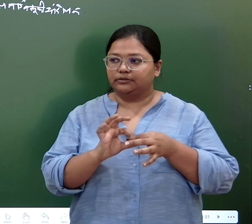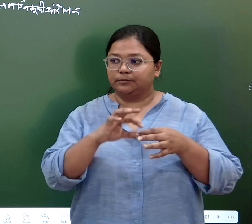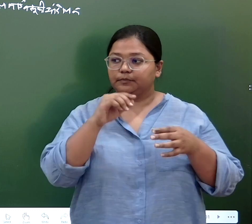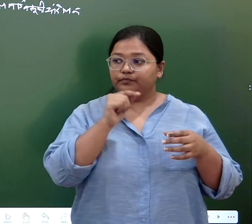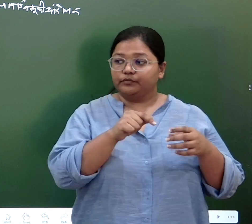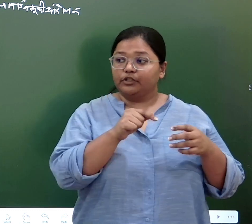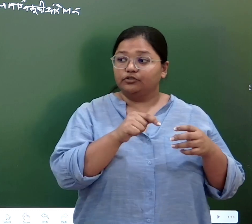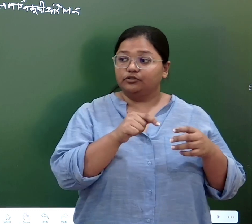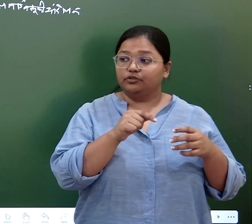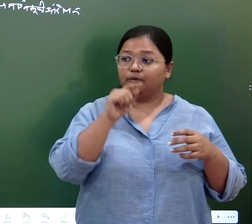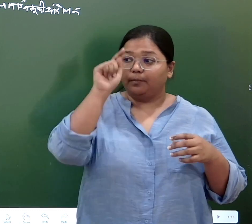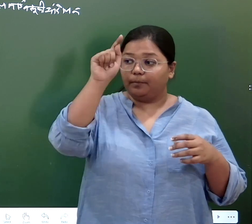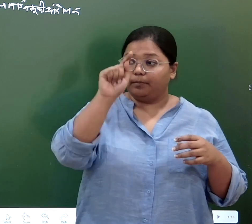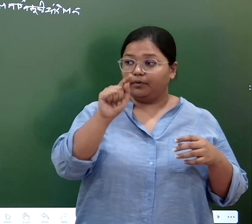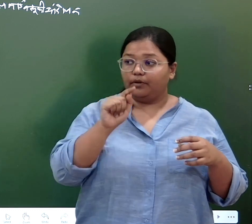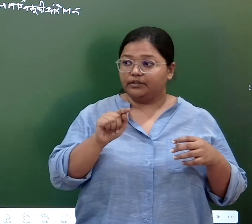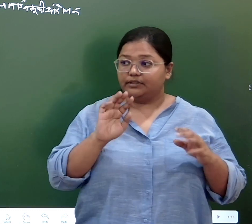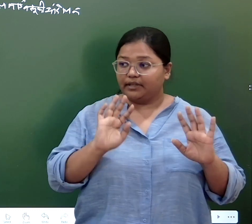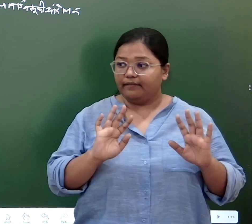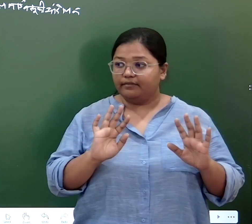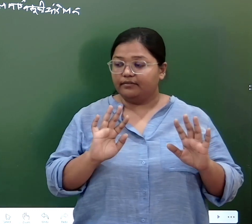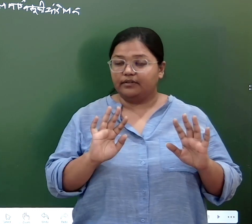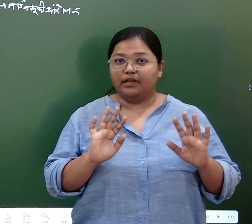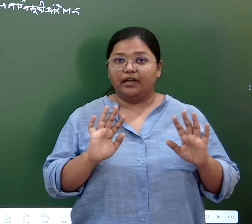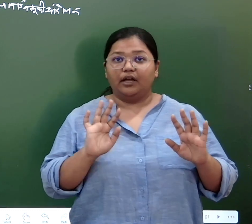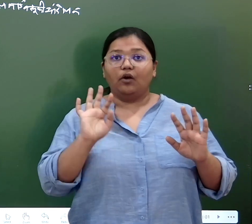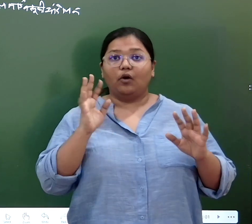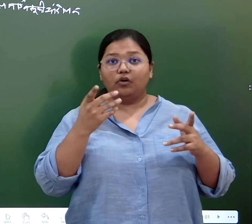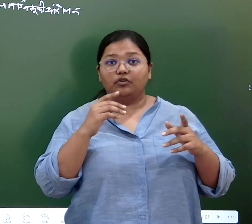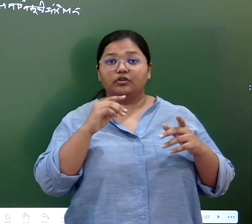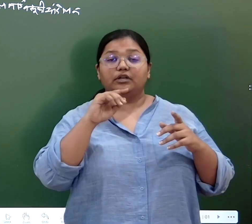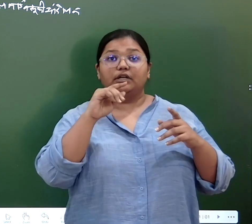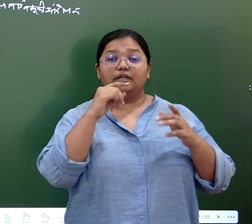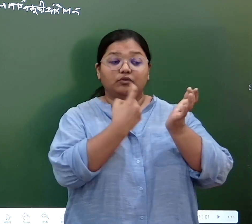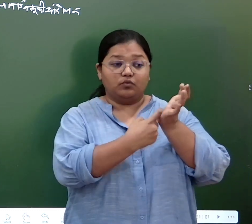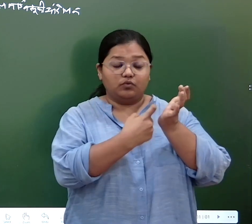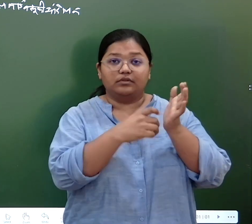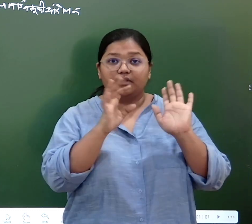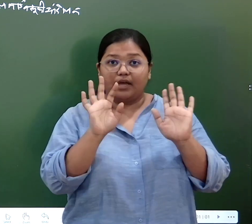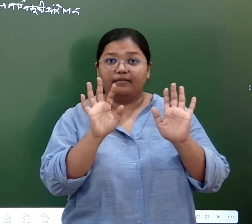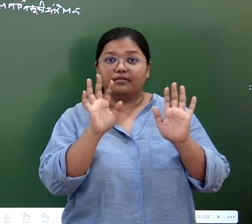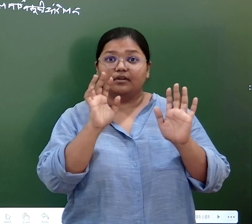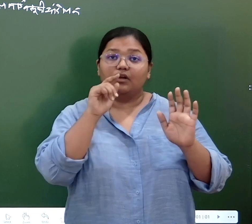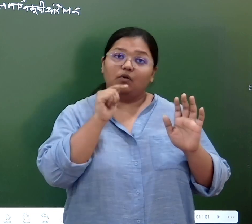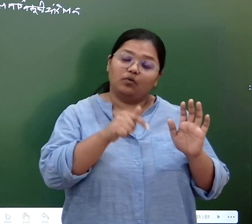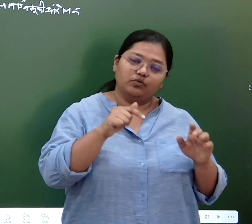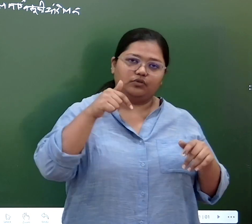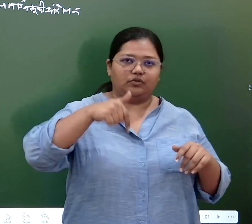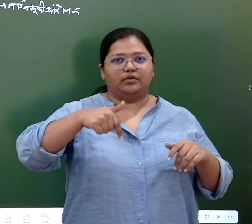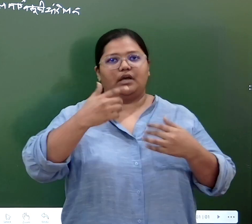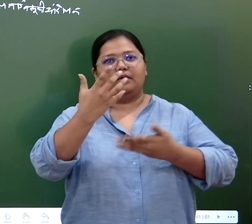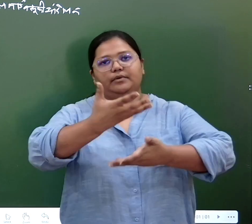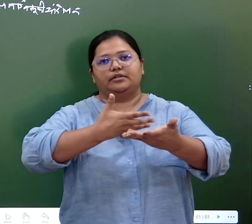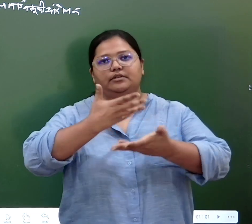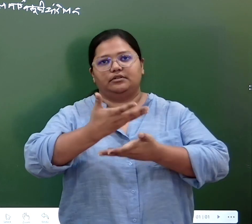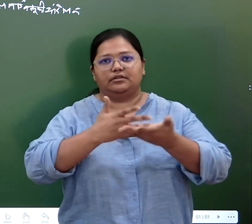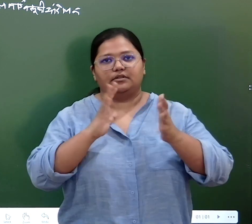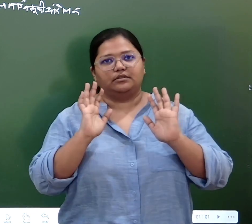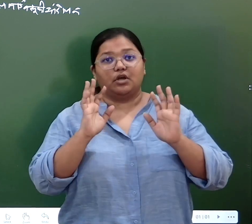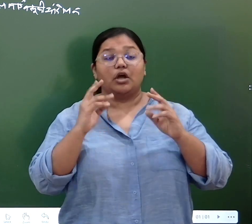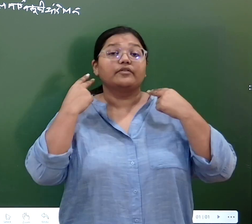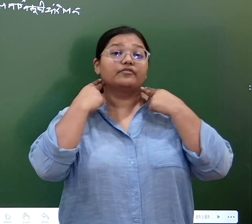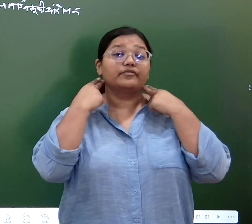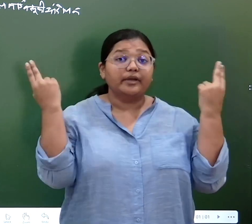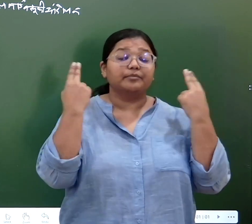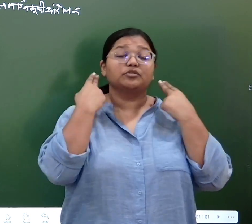लाए हैं वही हम पढ़ेंगे। ठीक, तो पहला जो है वो धार्मिक से रिलेटेड था है ना, जितने भी सिद्धांत है वो धर्म